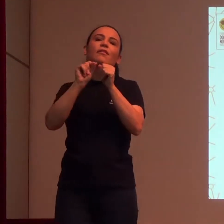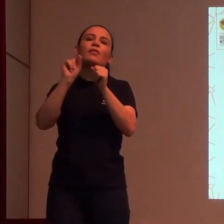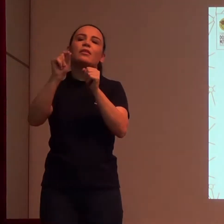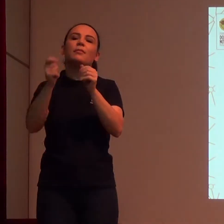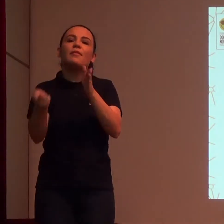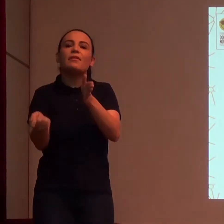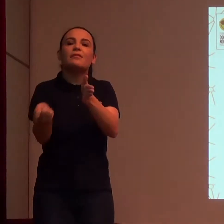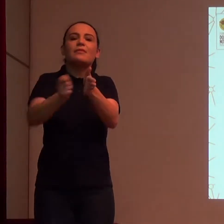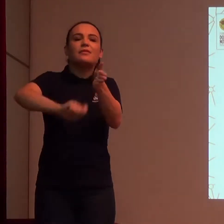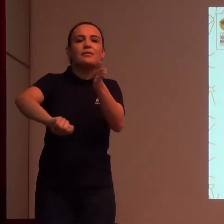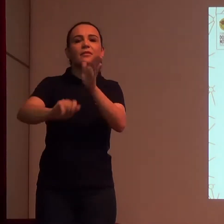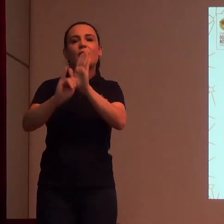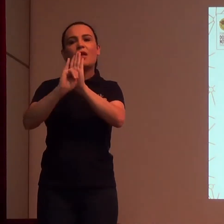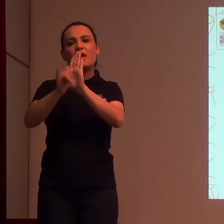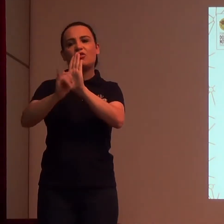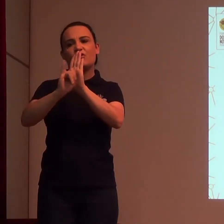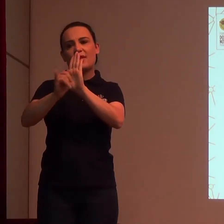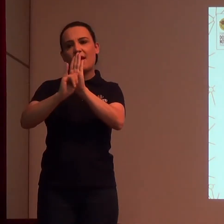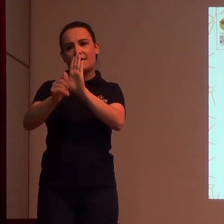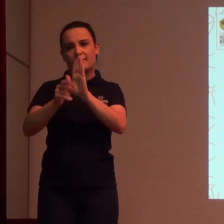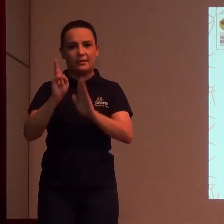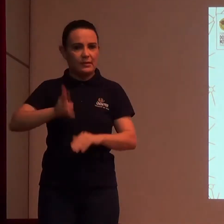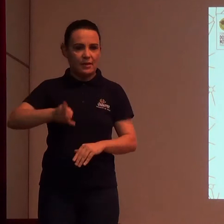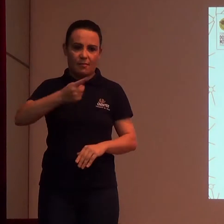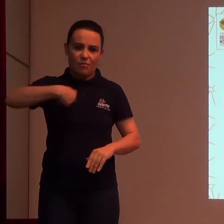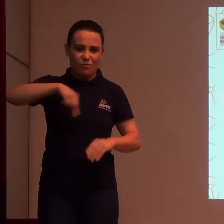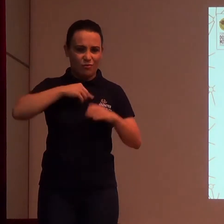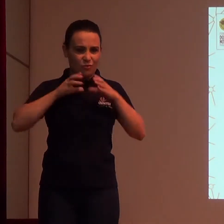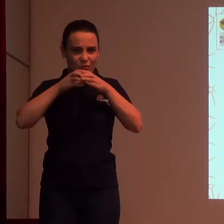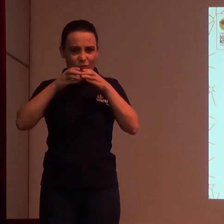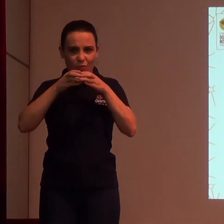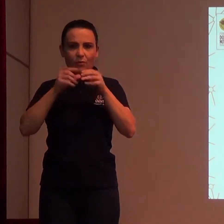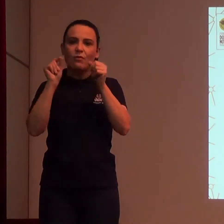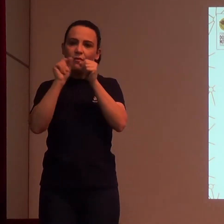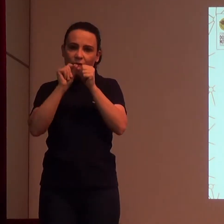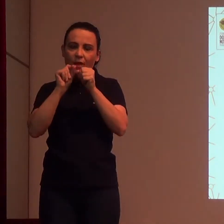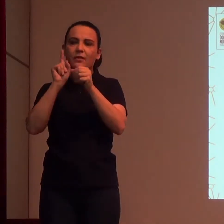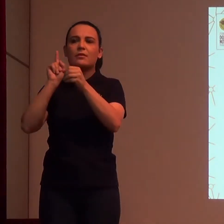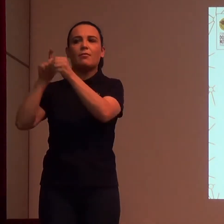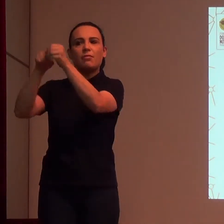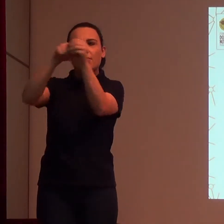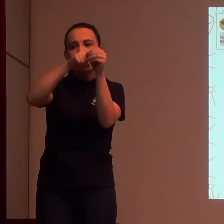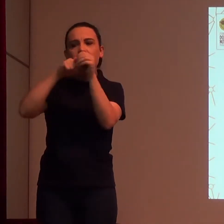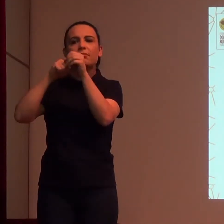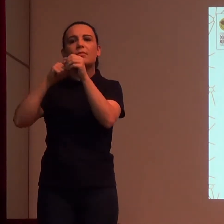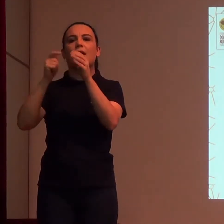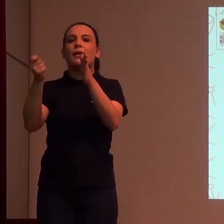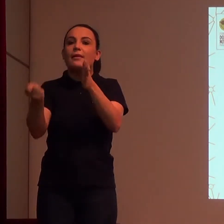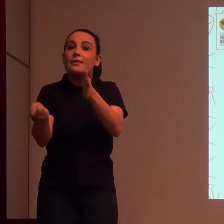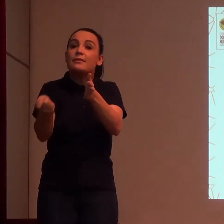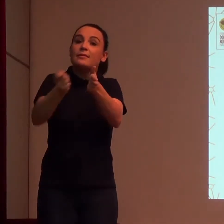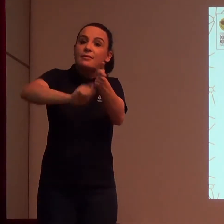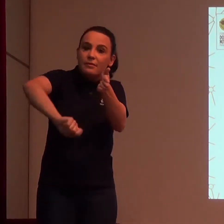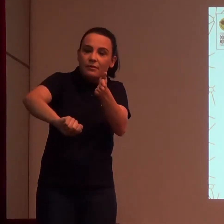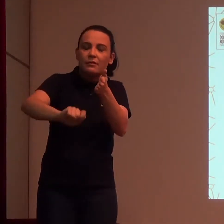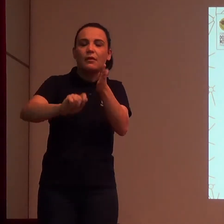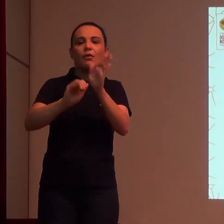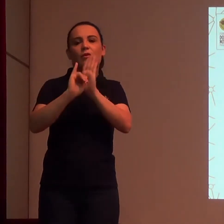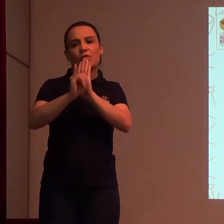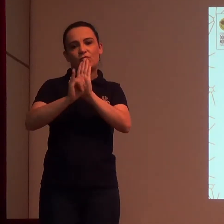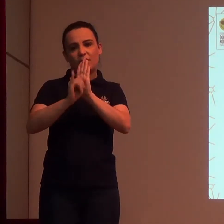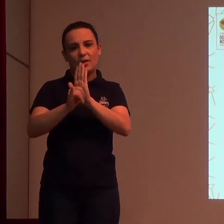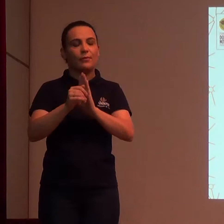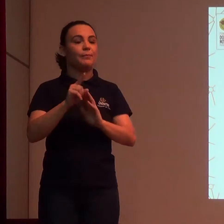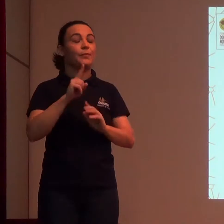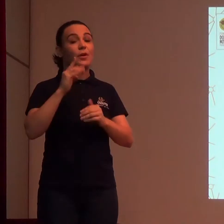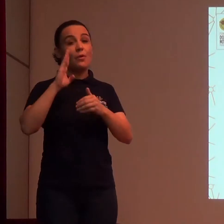editais, né? Esse projeto da rede de leitura, ele faz parte de um projeto maior da Fundação, que é esse de acesso